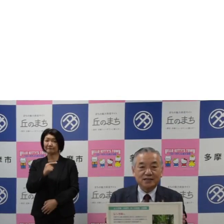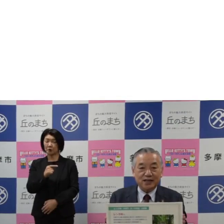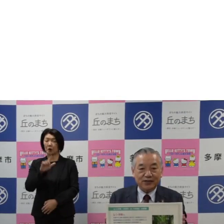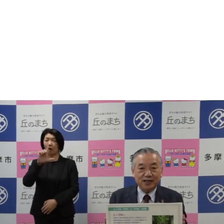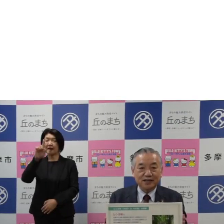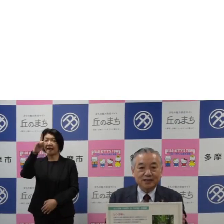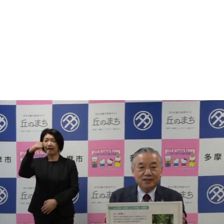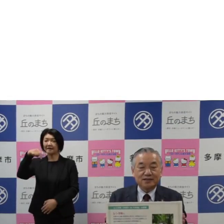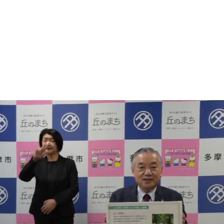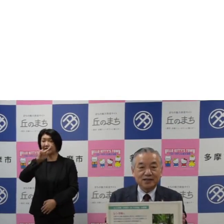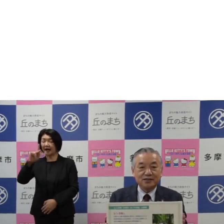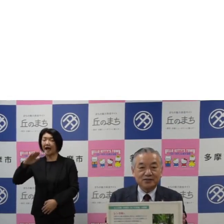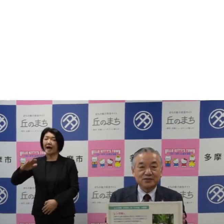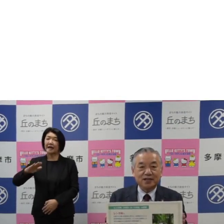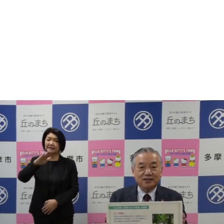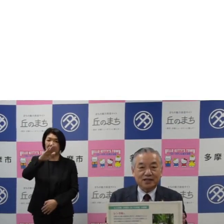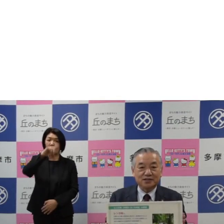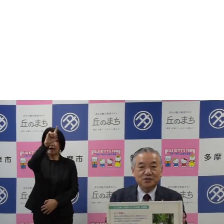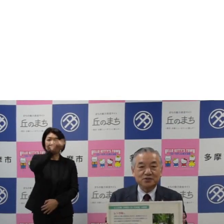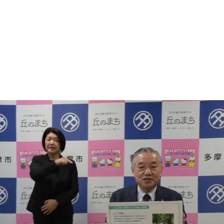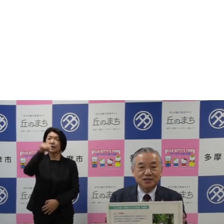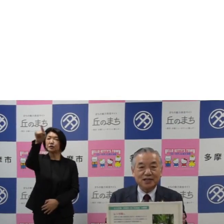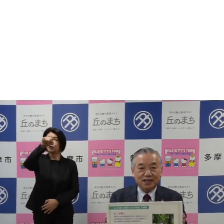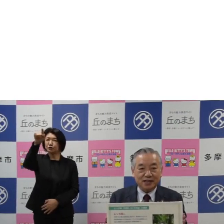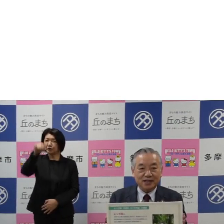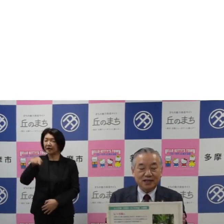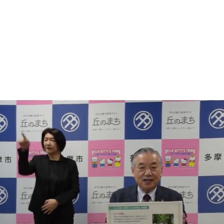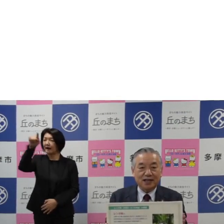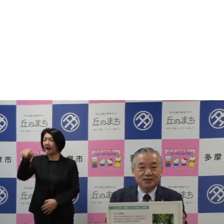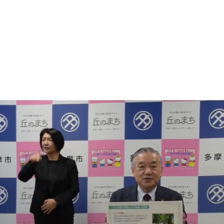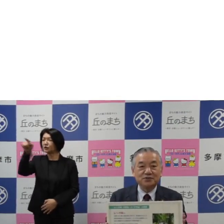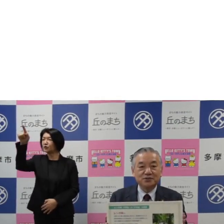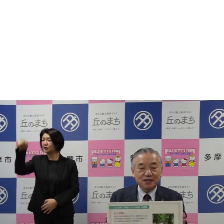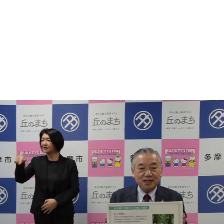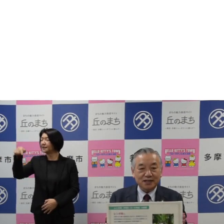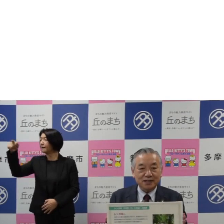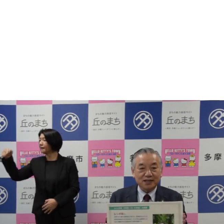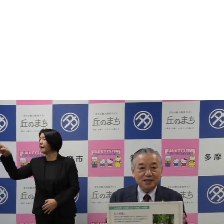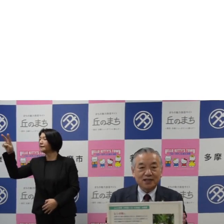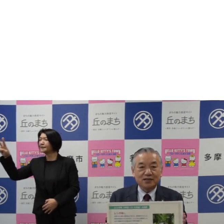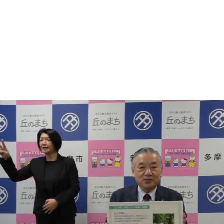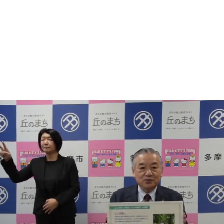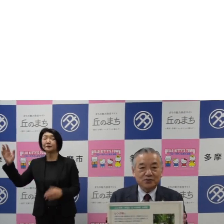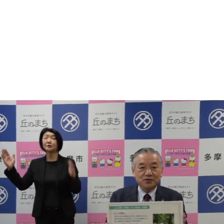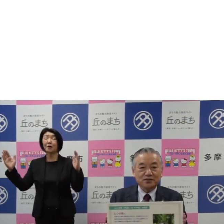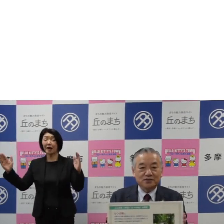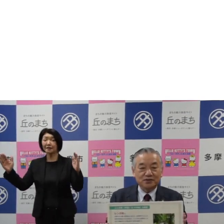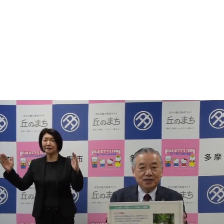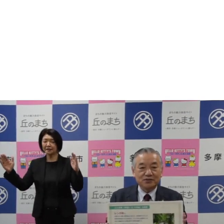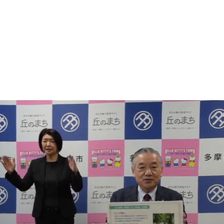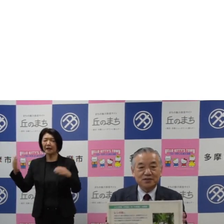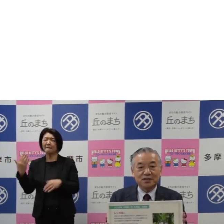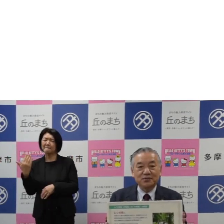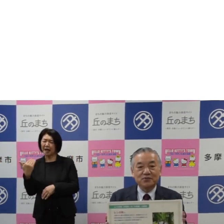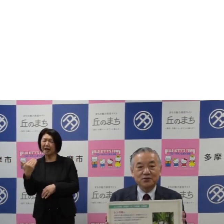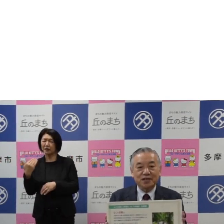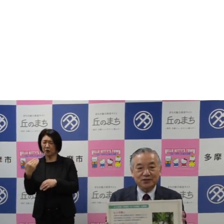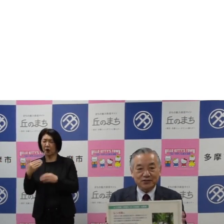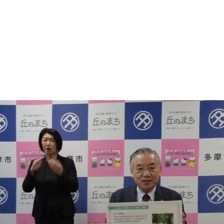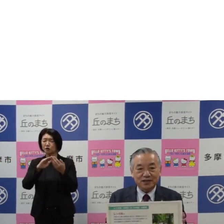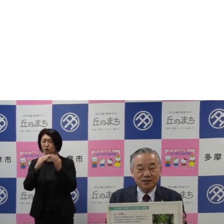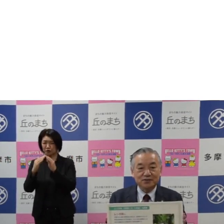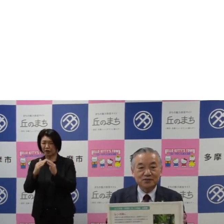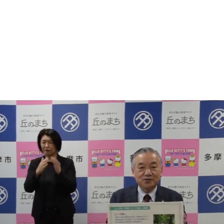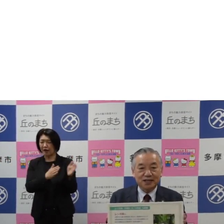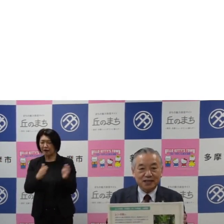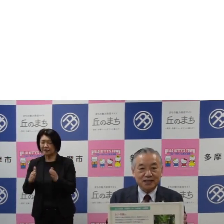レンガ坂は1981年から82年に旧住宅都市整備公団